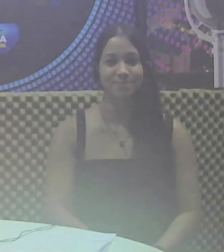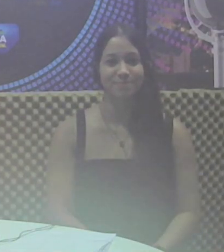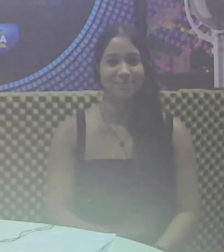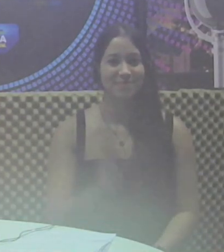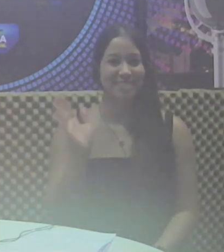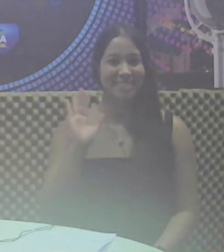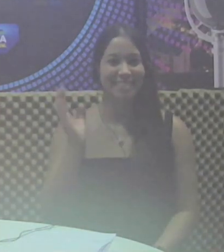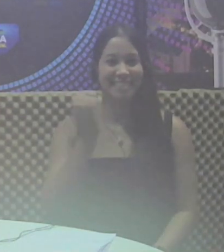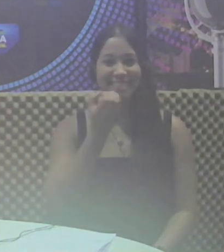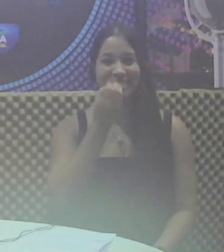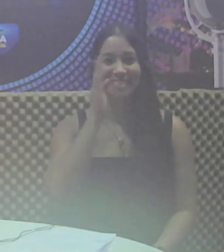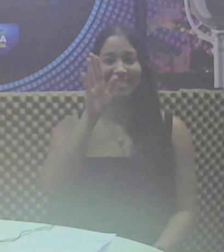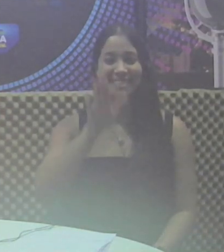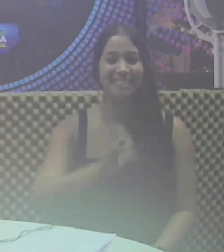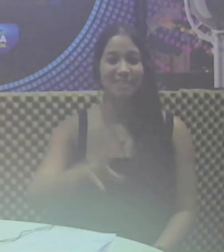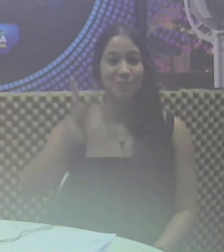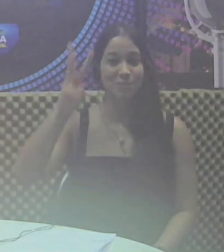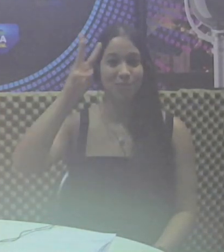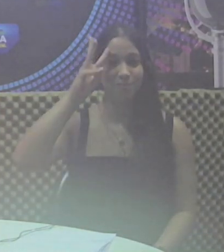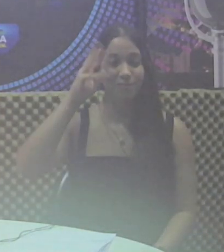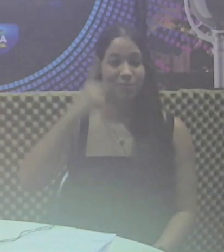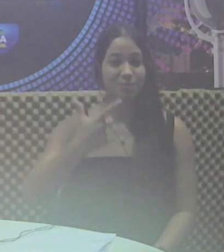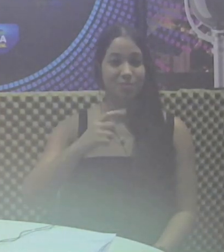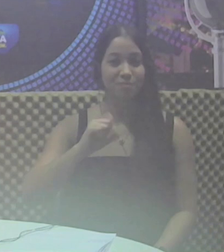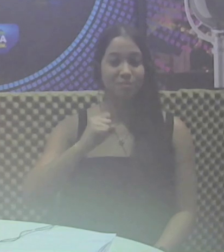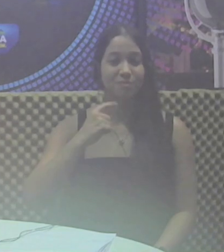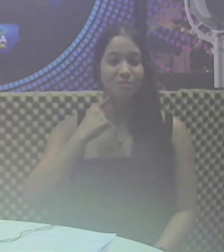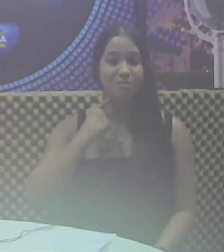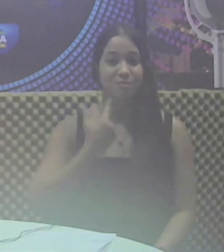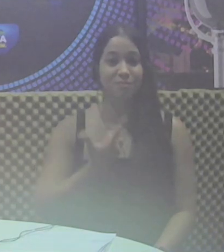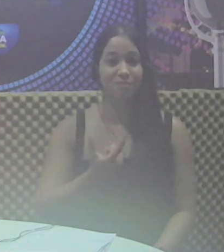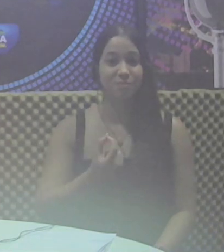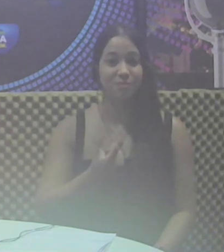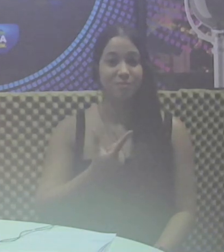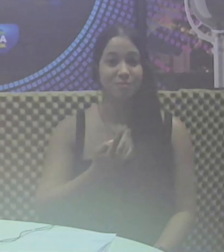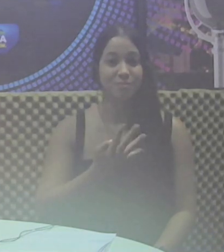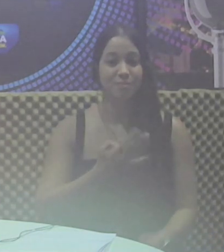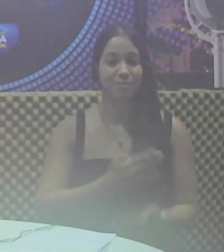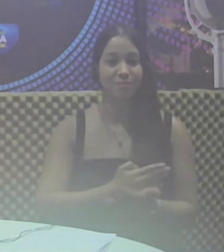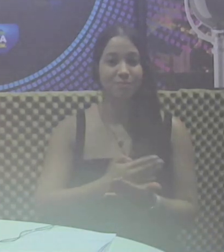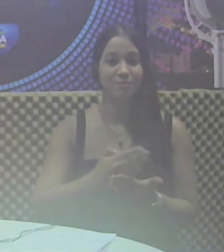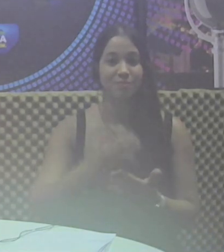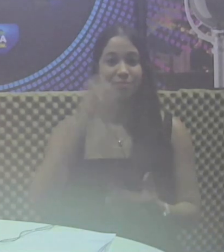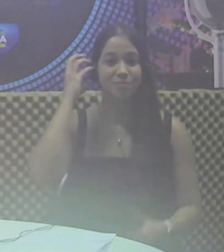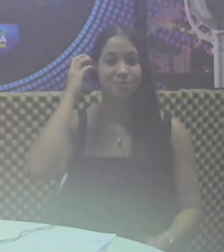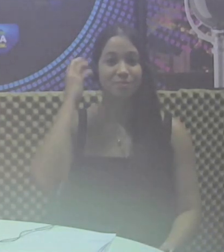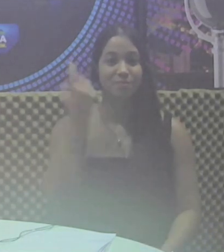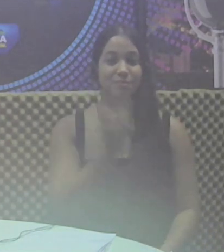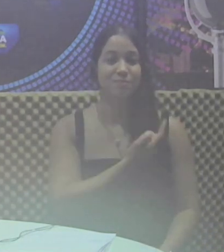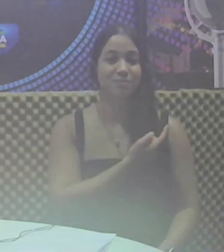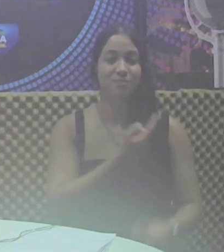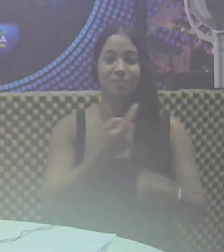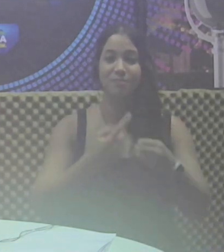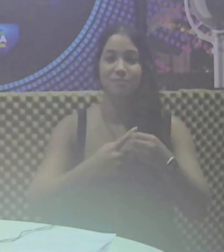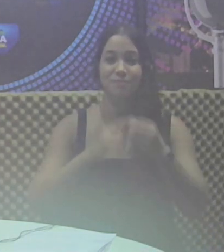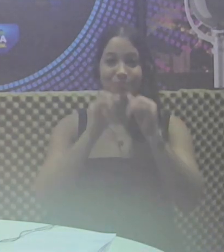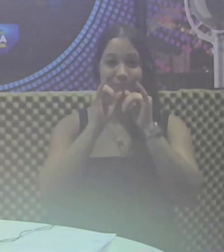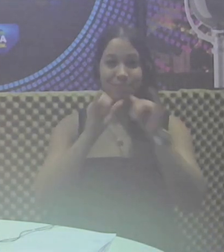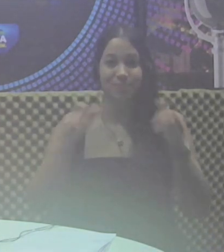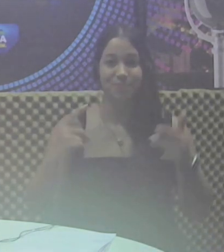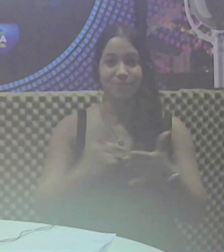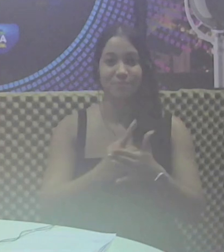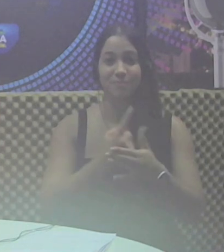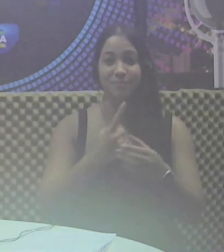Olá, boa tarde. Hoje é terça-feira, dia 28 de maio de 2024. Está no ar a Rádio Nossa Cidade com um boletim de notícias sobre o que de